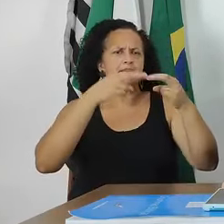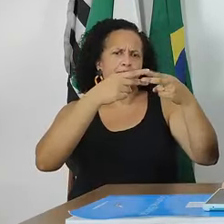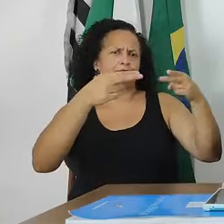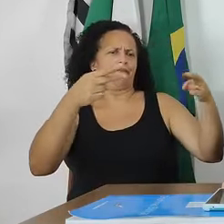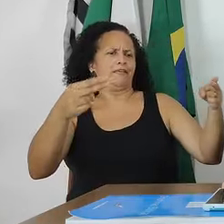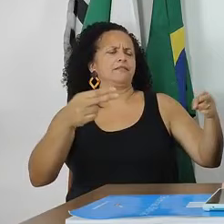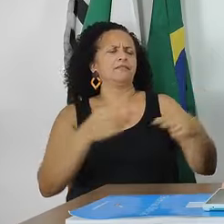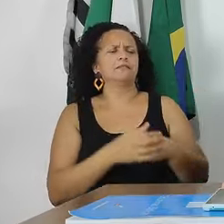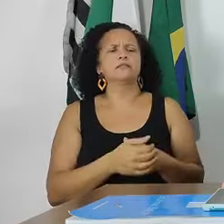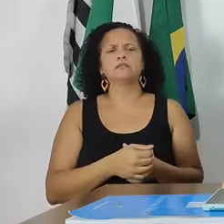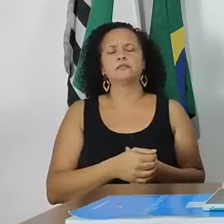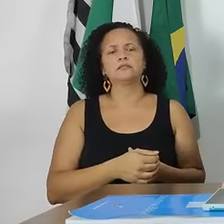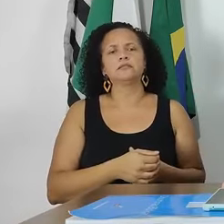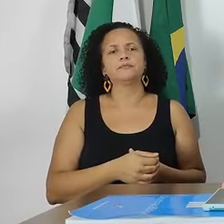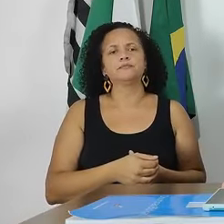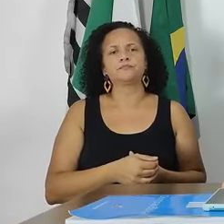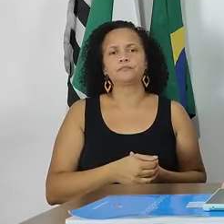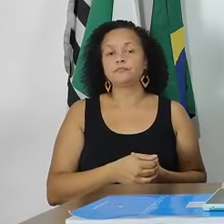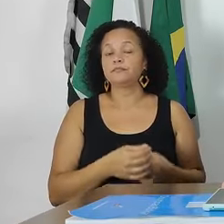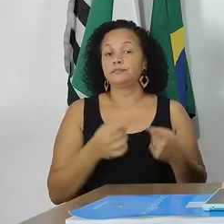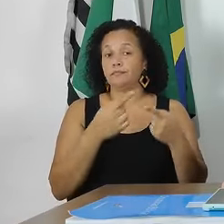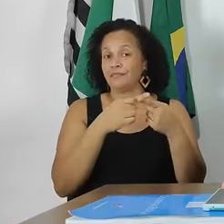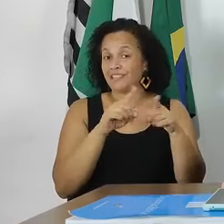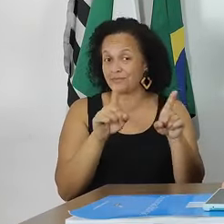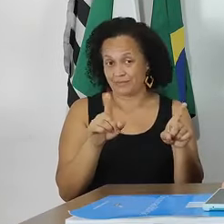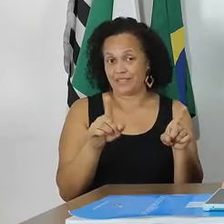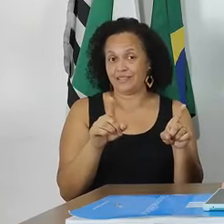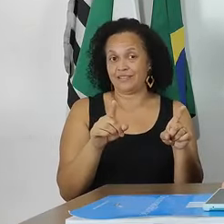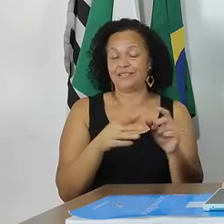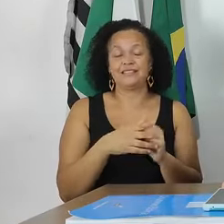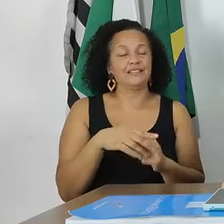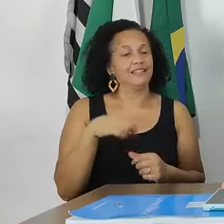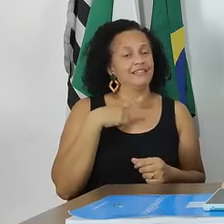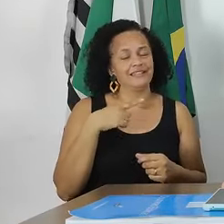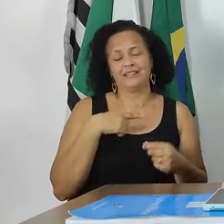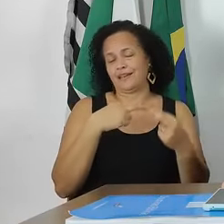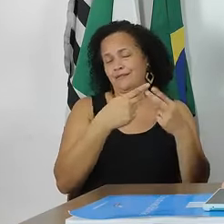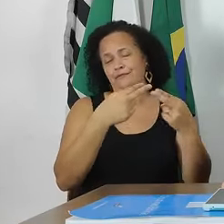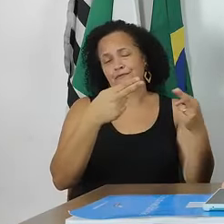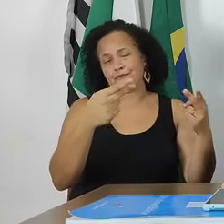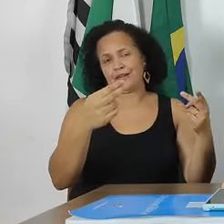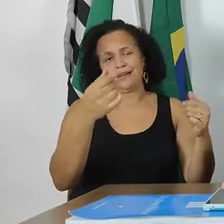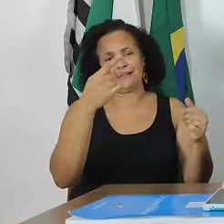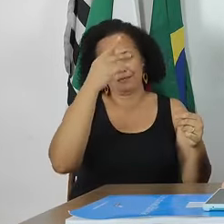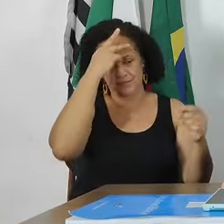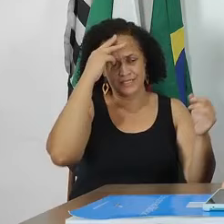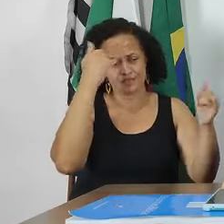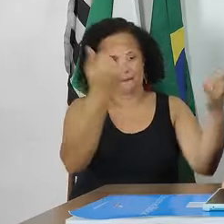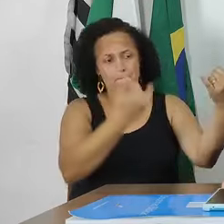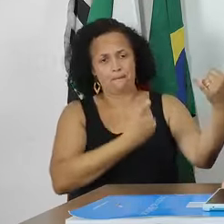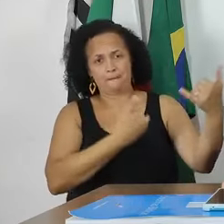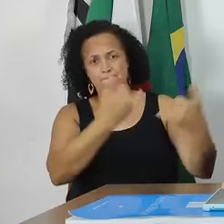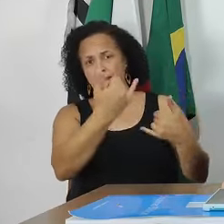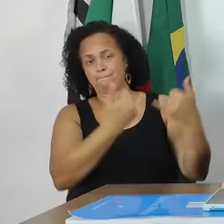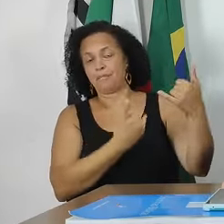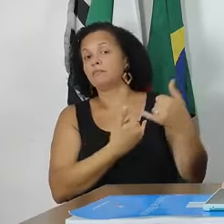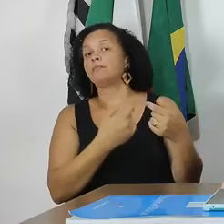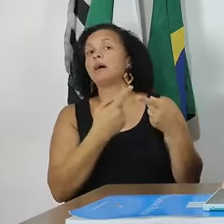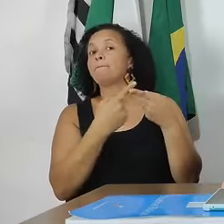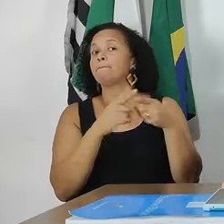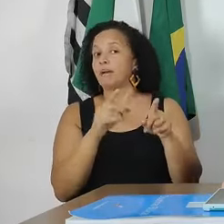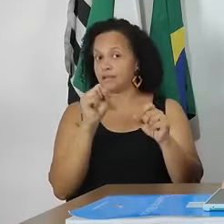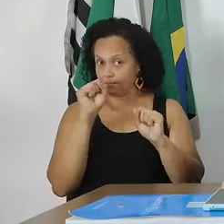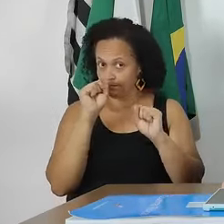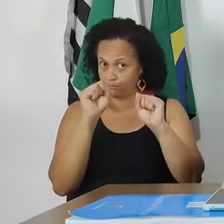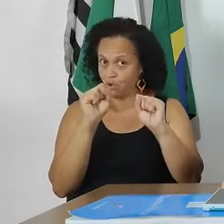para a gente escutar, tem muitas vozes para a gente escutar. E às vezes a fonte não provém de Deus. Olha o